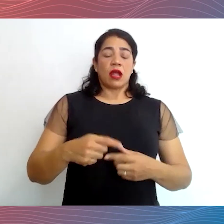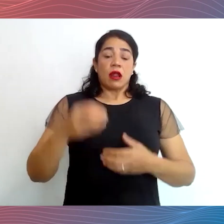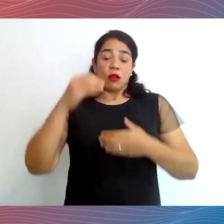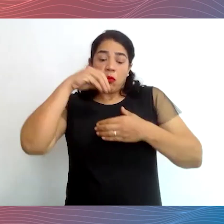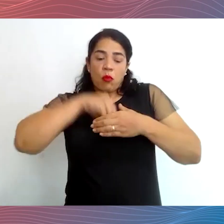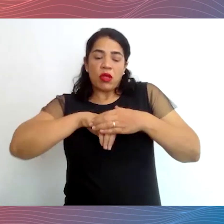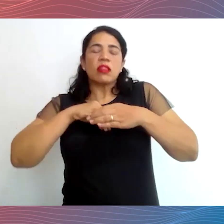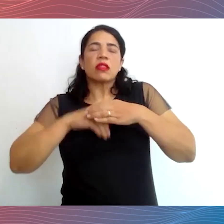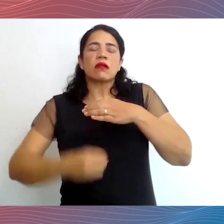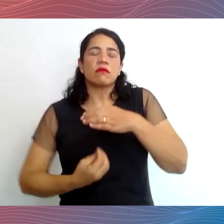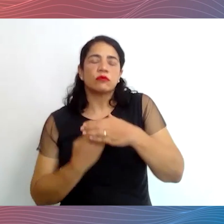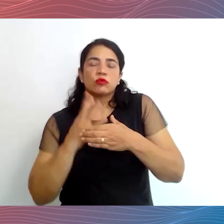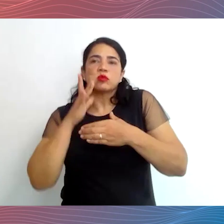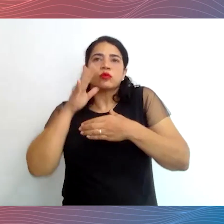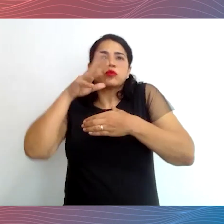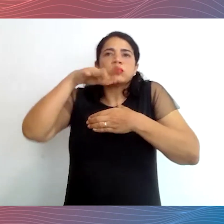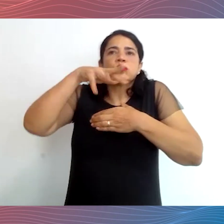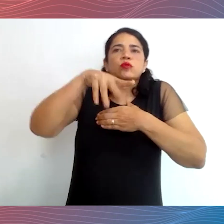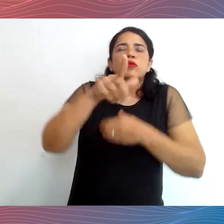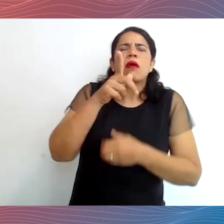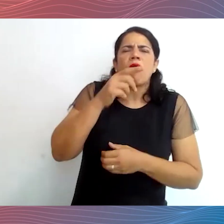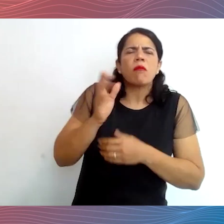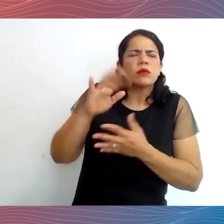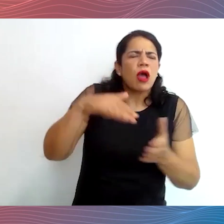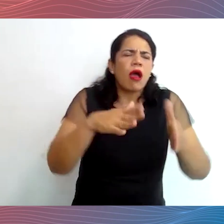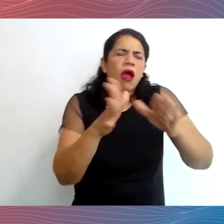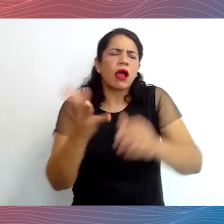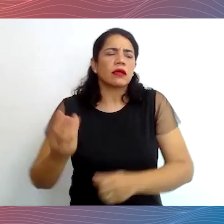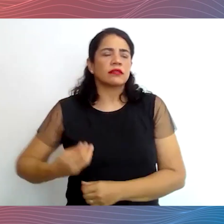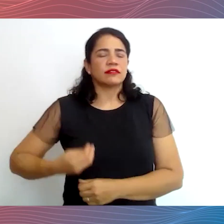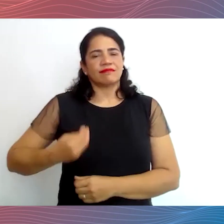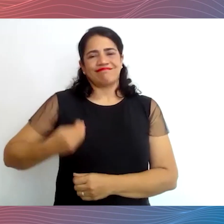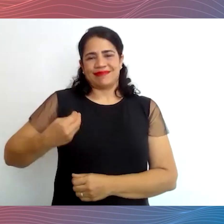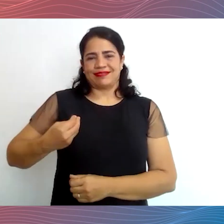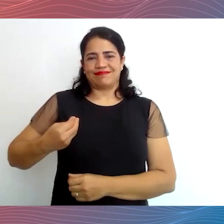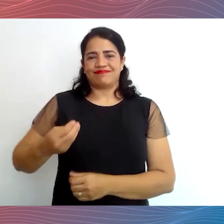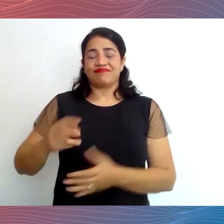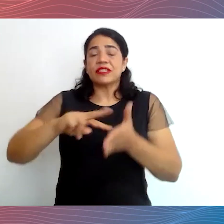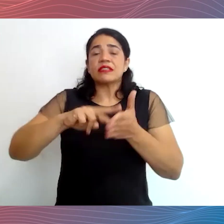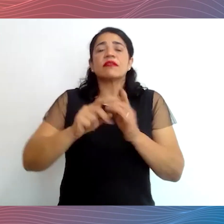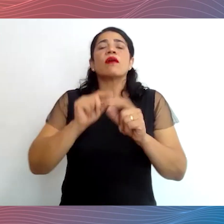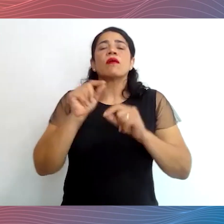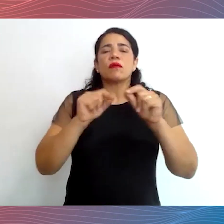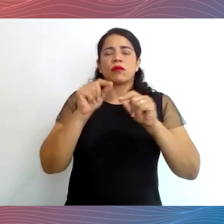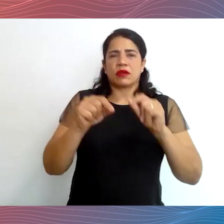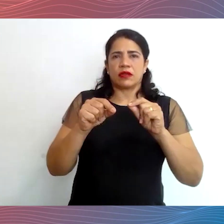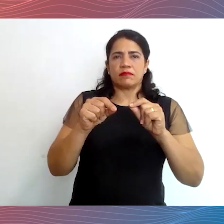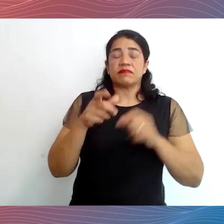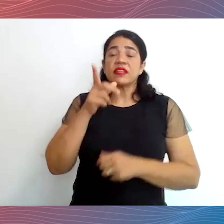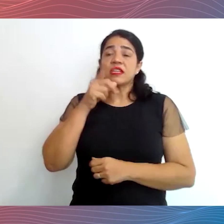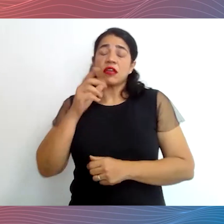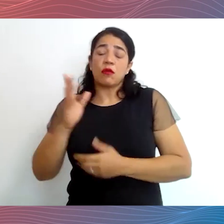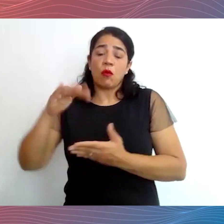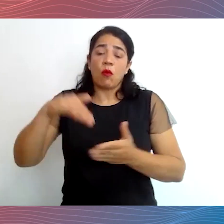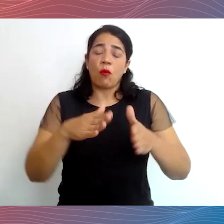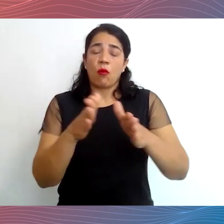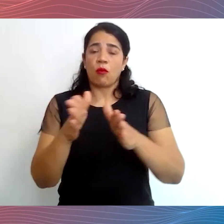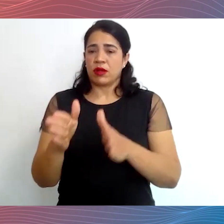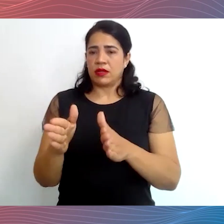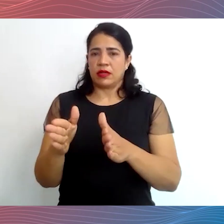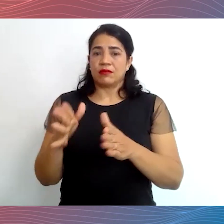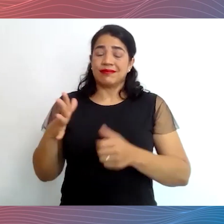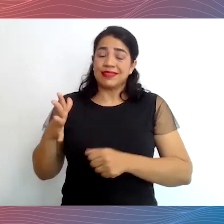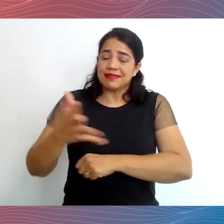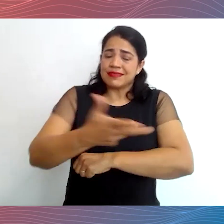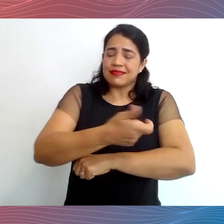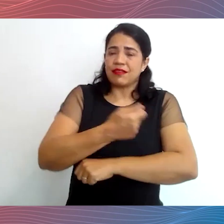nos alcançaria pelo ato de crer. Olha que coisa preciosa. O homem aqui na terra